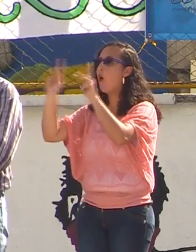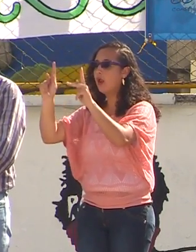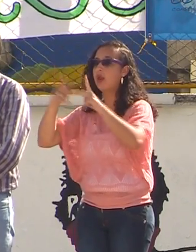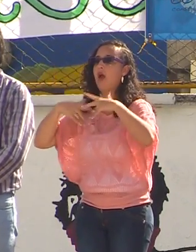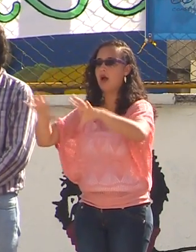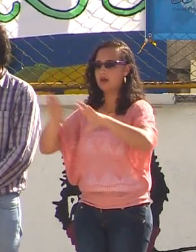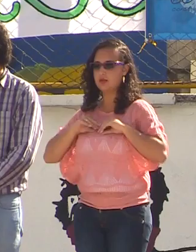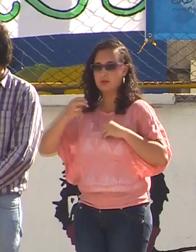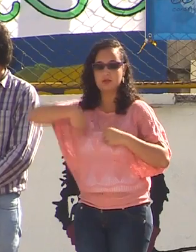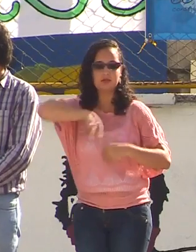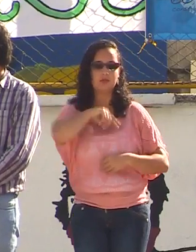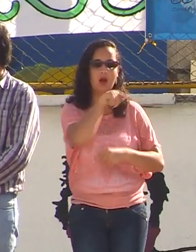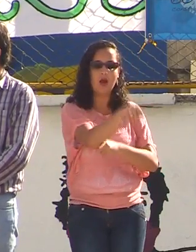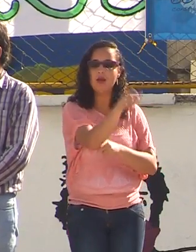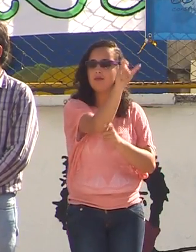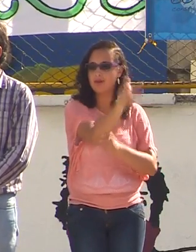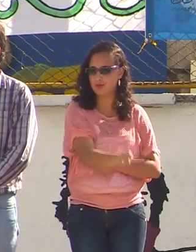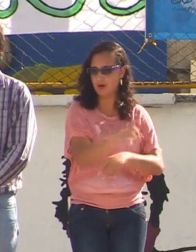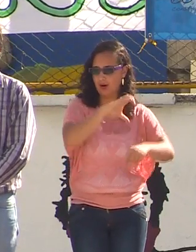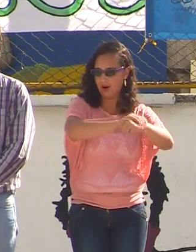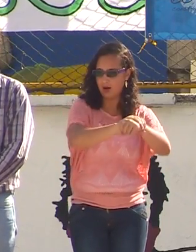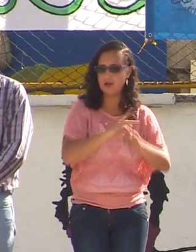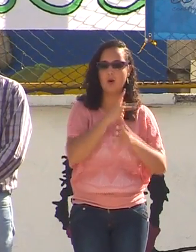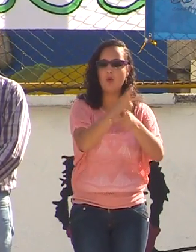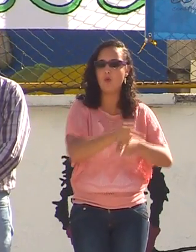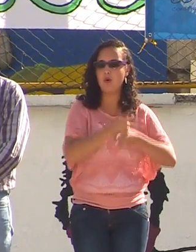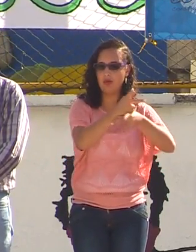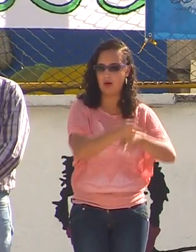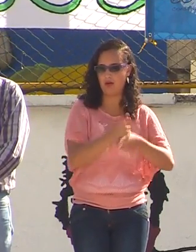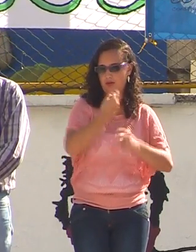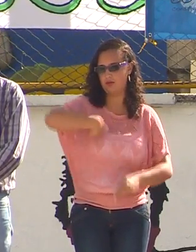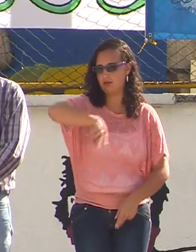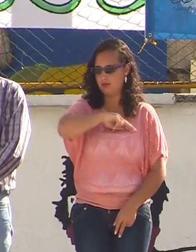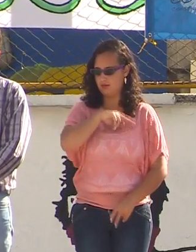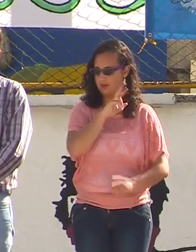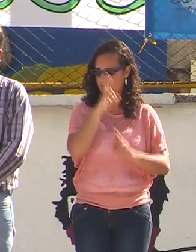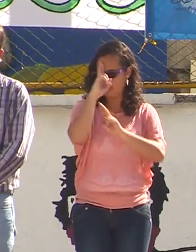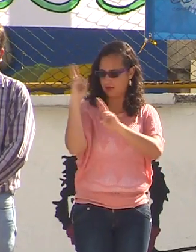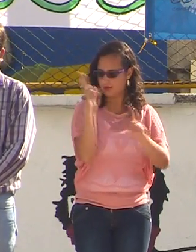la protección de las personas privadas de libertad.